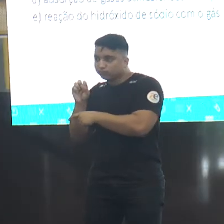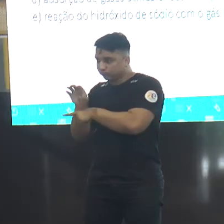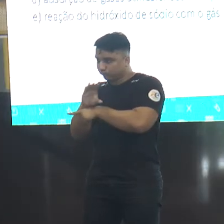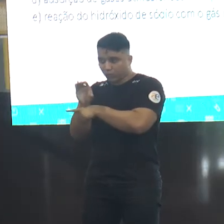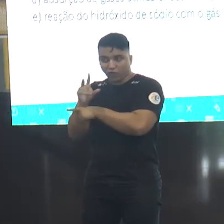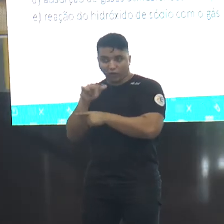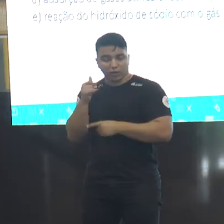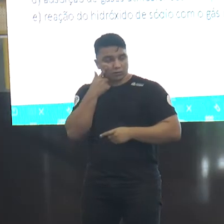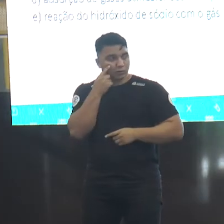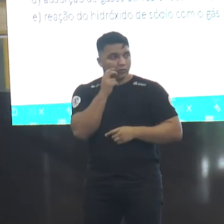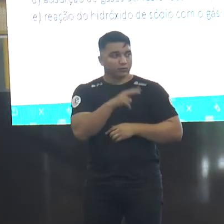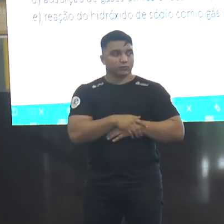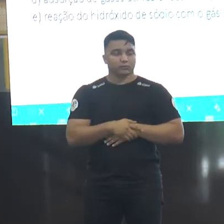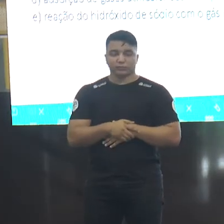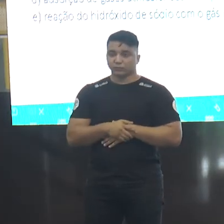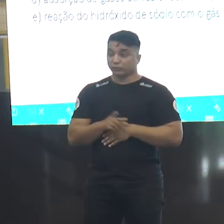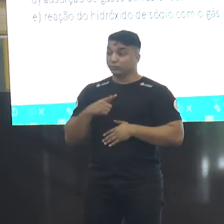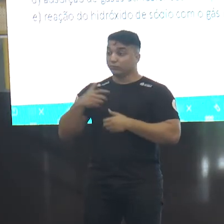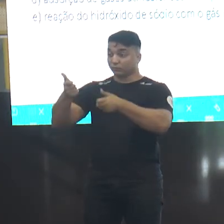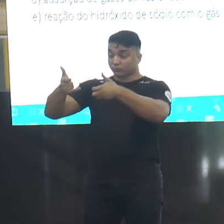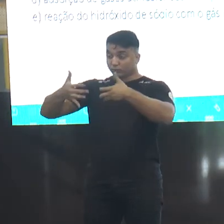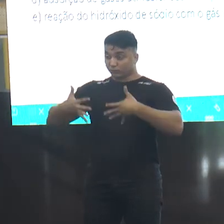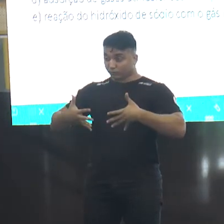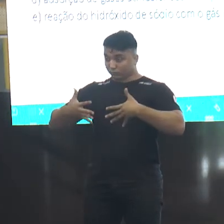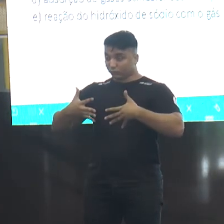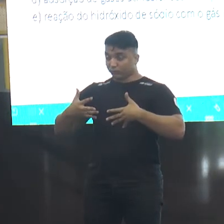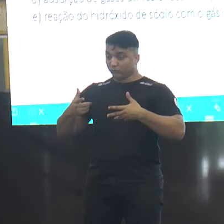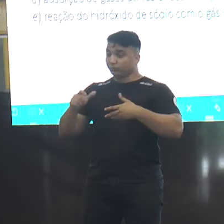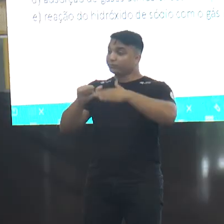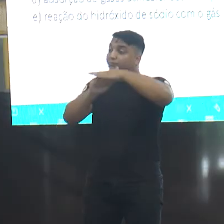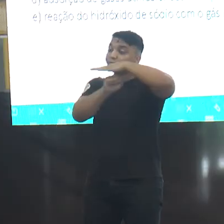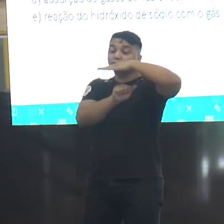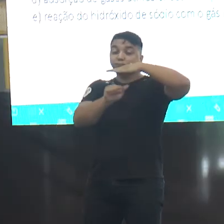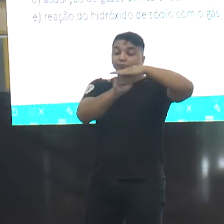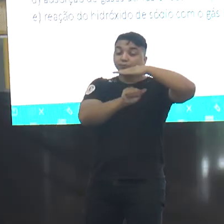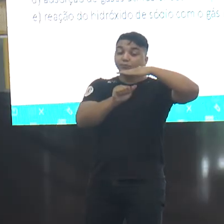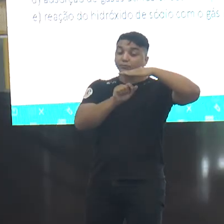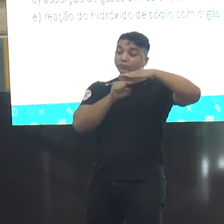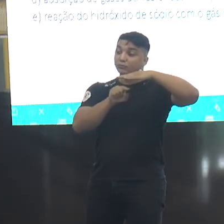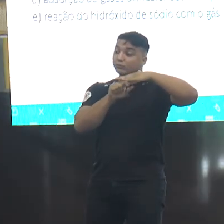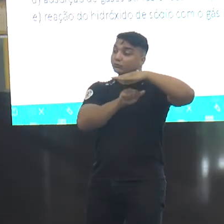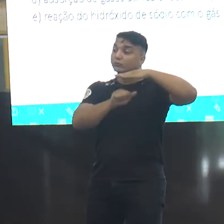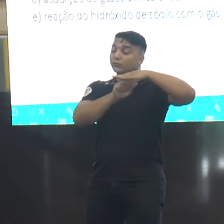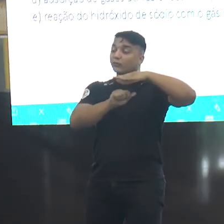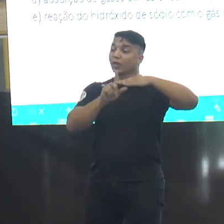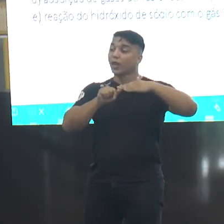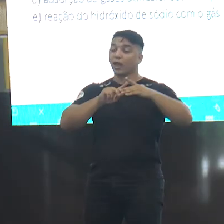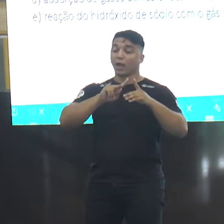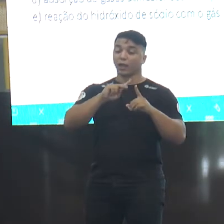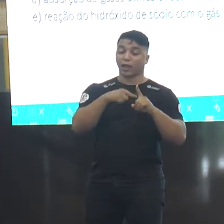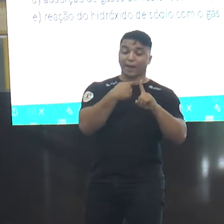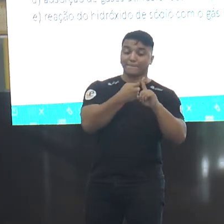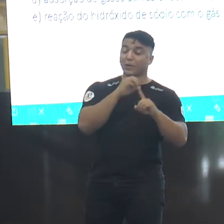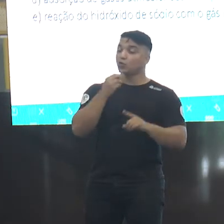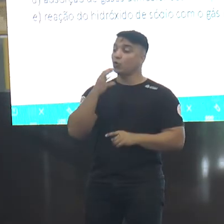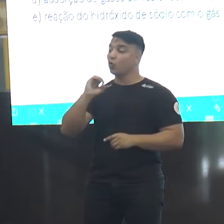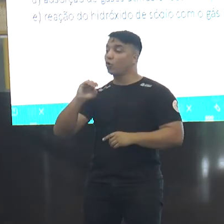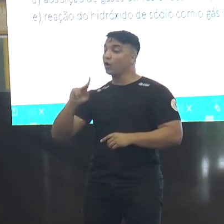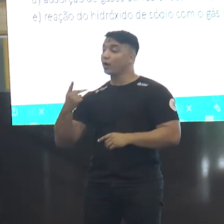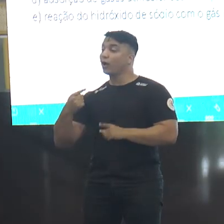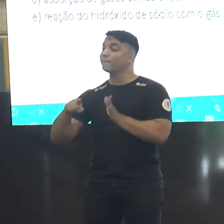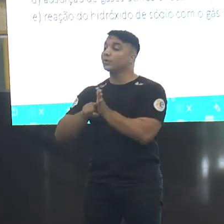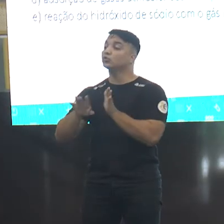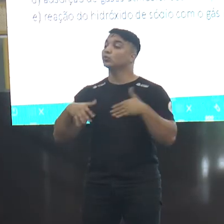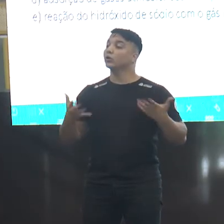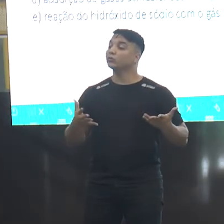aqui. Então vamos me dizer aqui uma coisa olhando. Ácido libera H+, ou